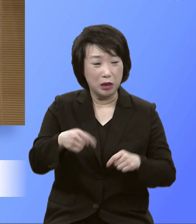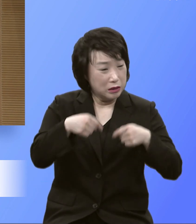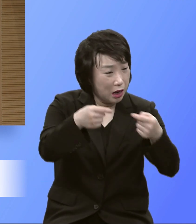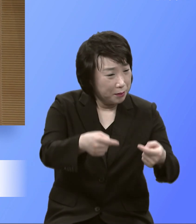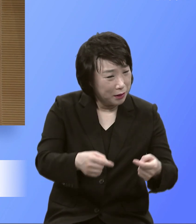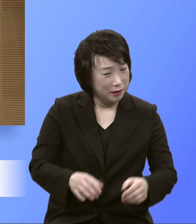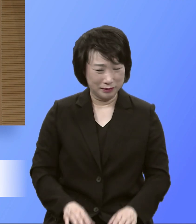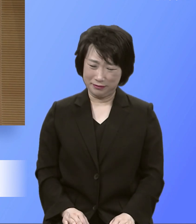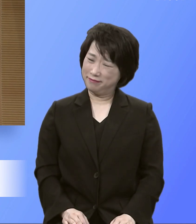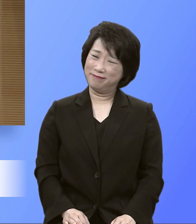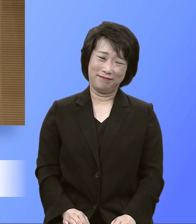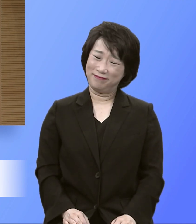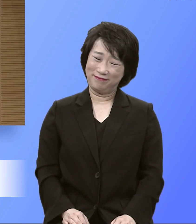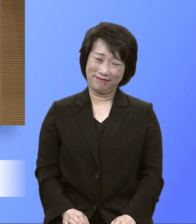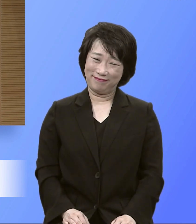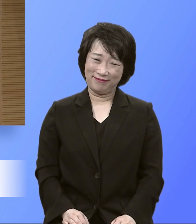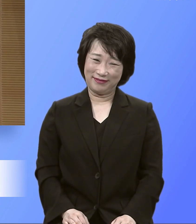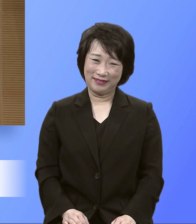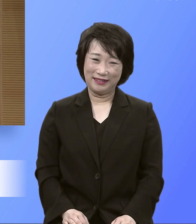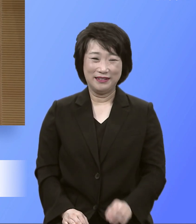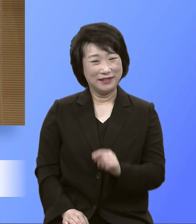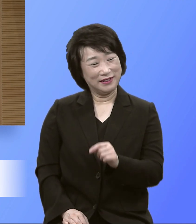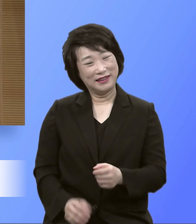가면 반드시